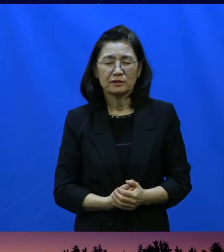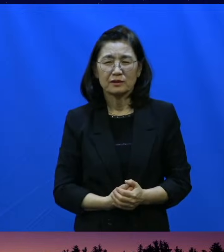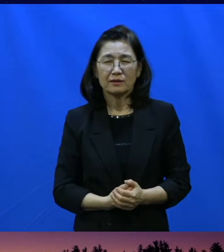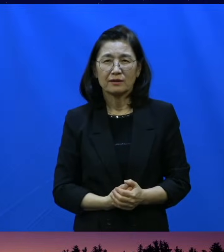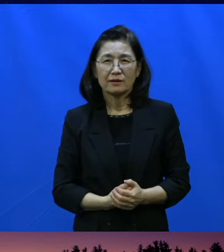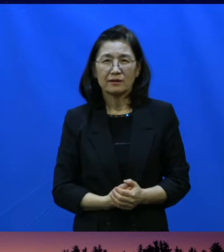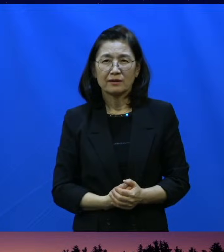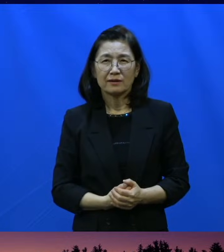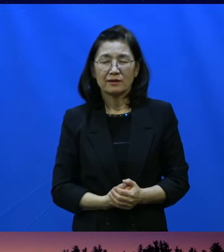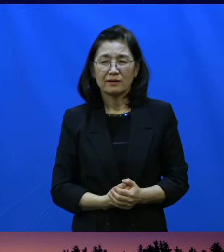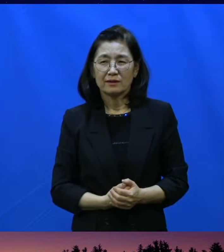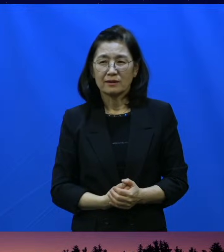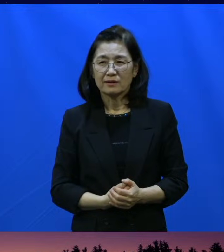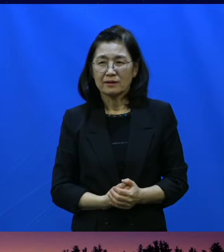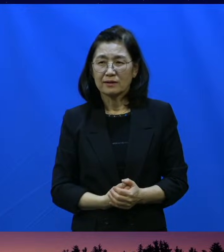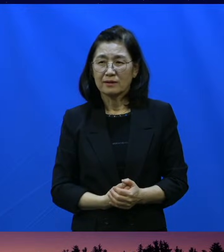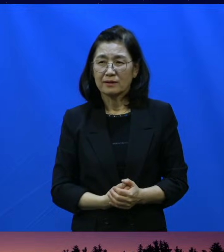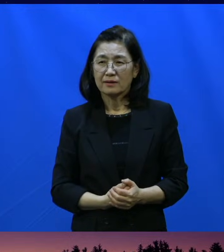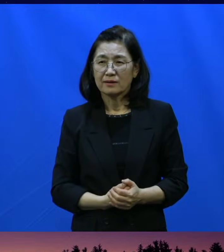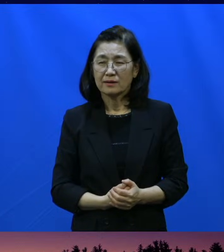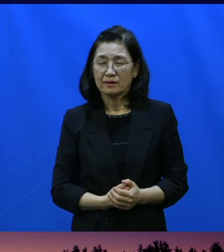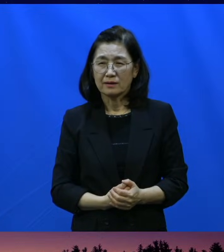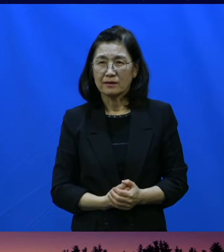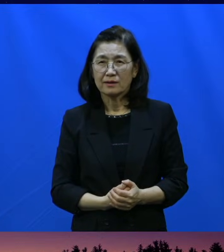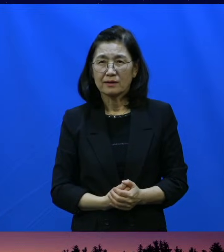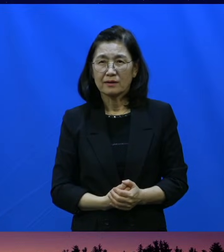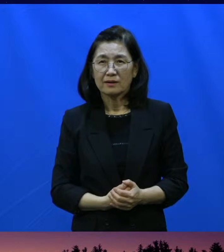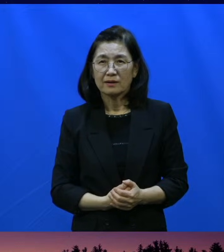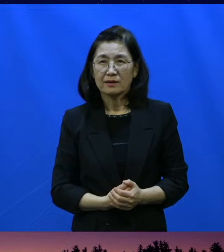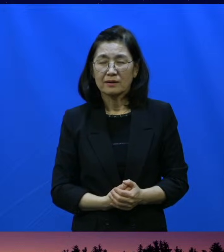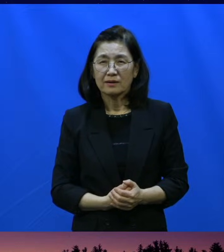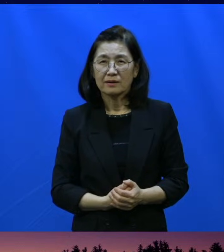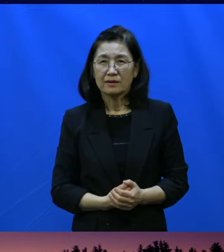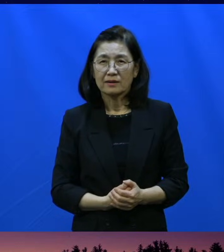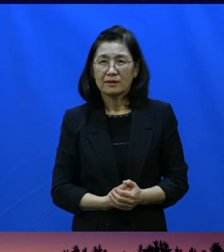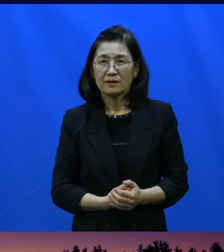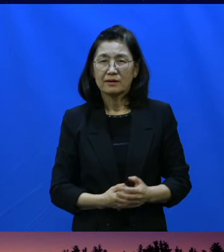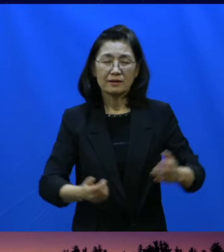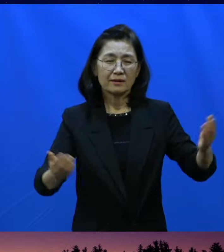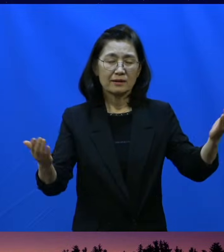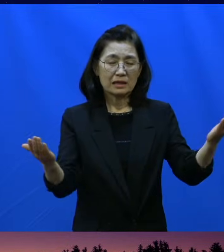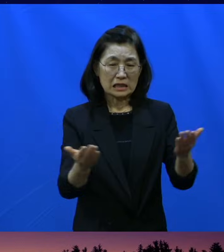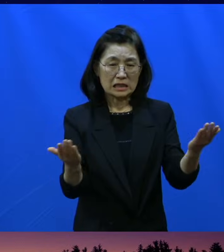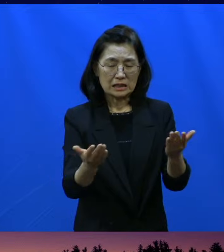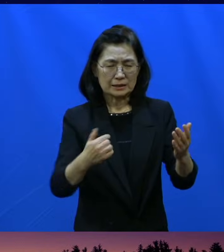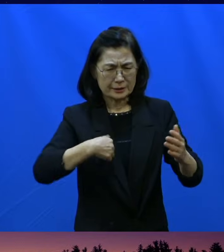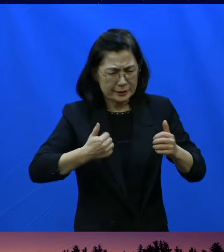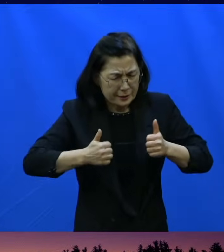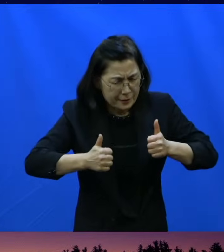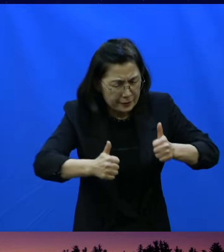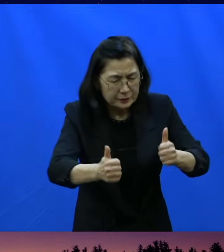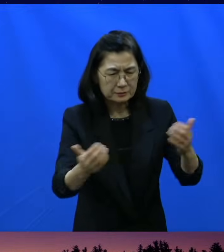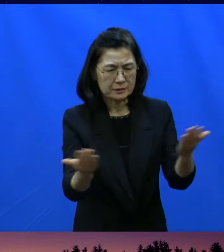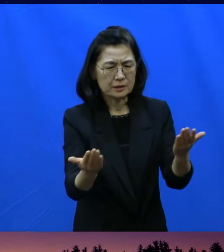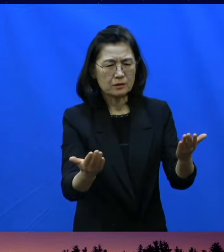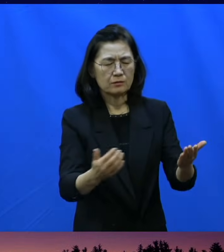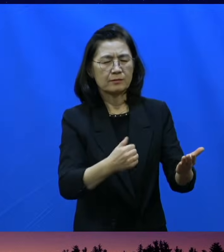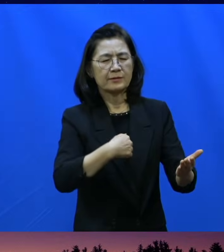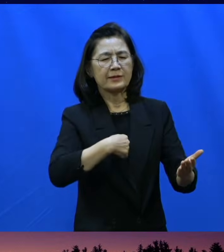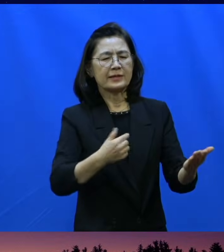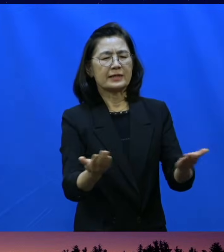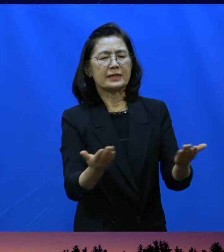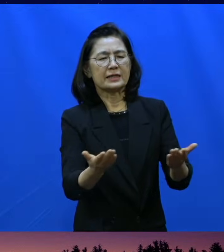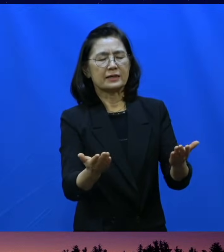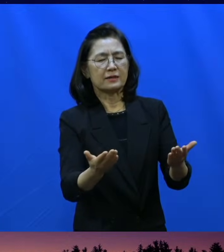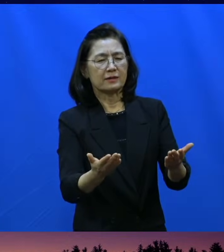자기 일에 자기가 흥분해가지고 자기가 도취되고, 일에 자기가 빠져있고, 일로 만족감을 느끼고, 일로 성취감을 맡기고, 일에